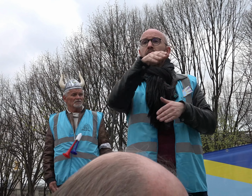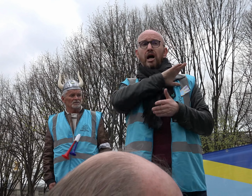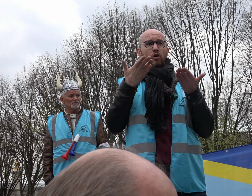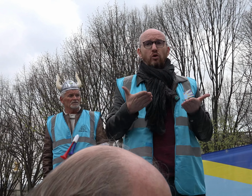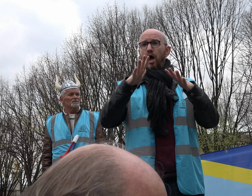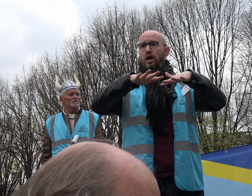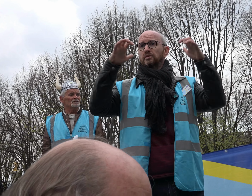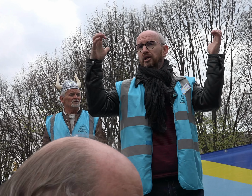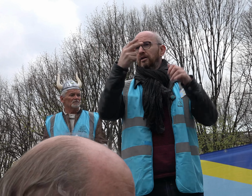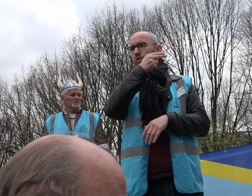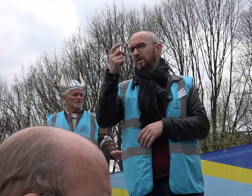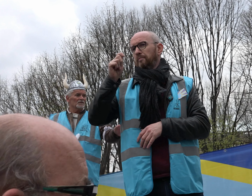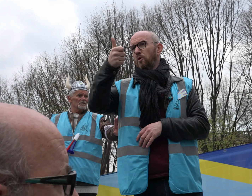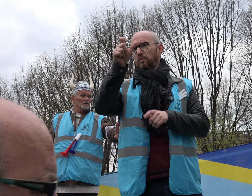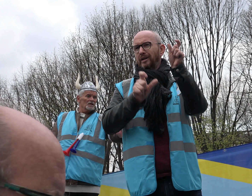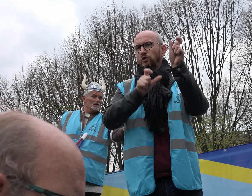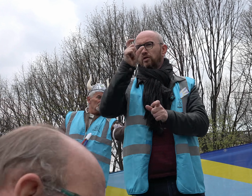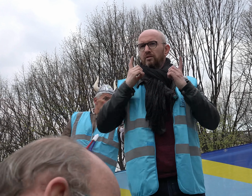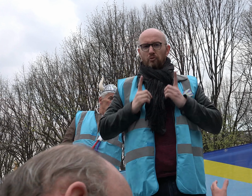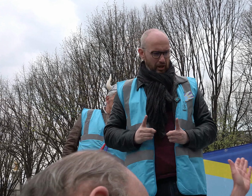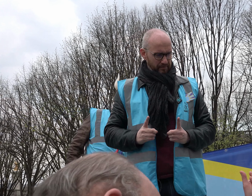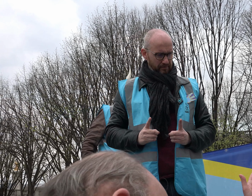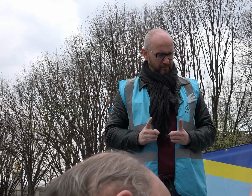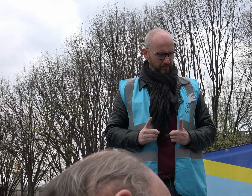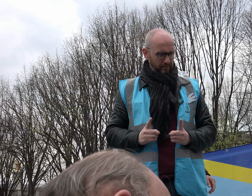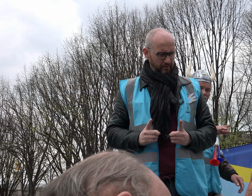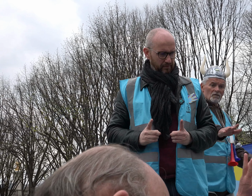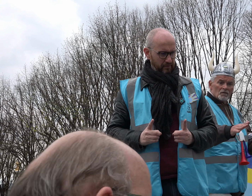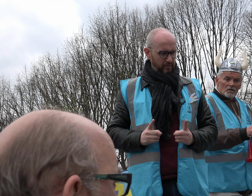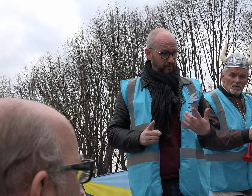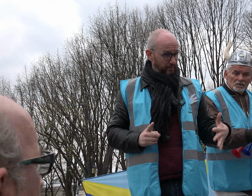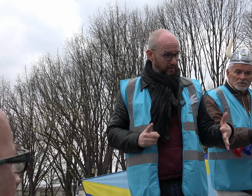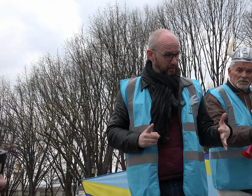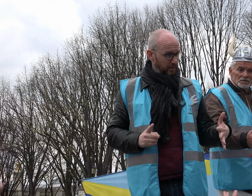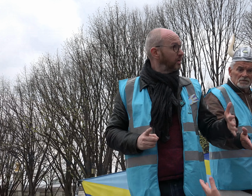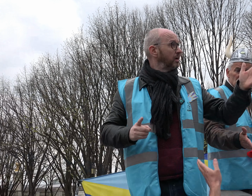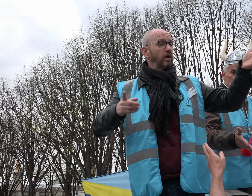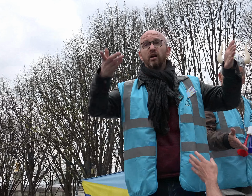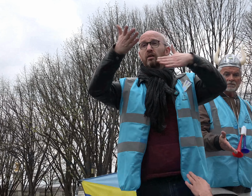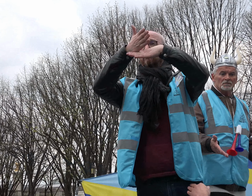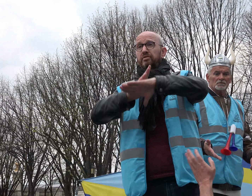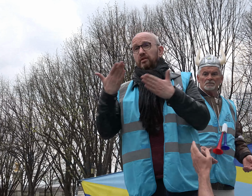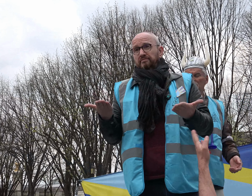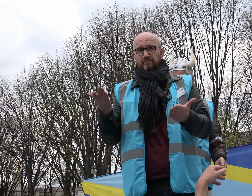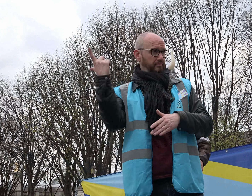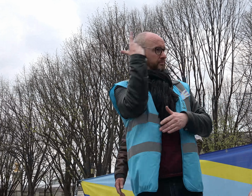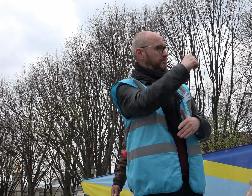C'est déjà un minimum. C'est notre première entrée dans l'Assemblée nationale. Il a peu de députés en ce moment. Ah, ça y est.